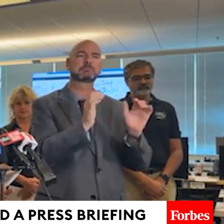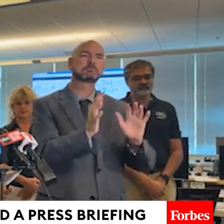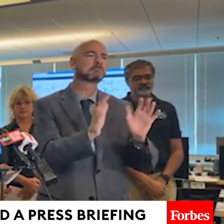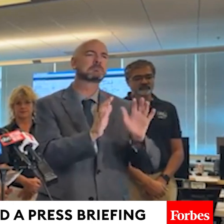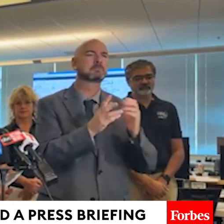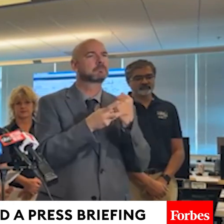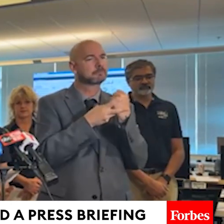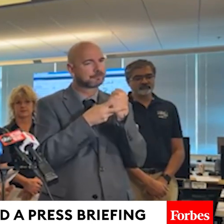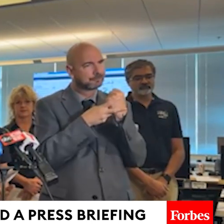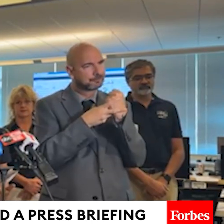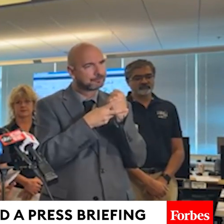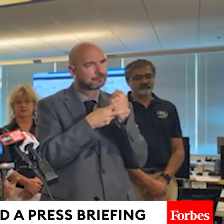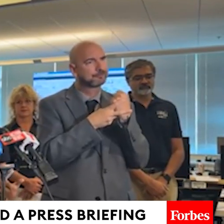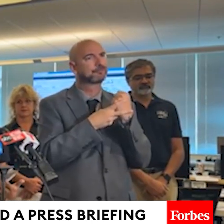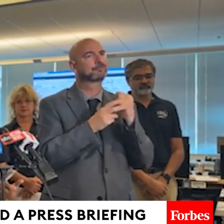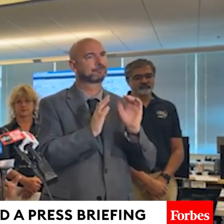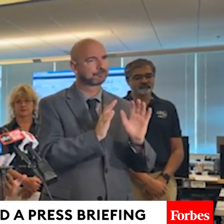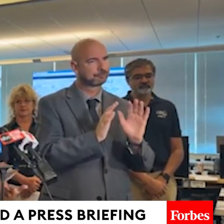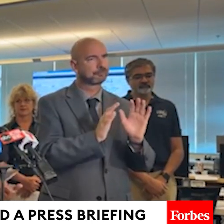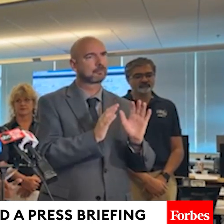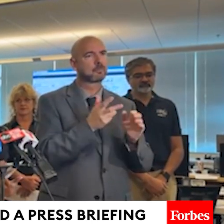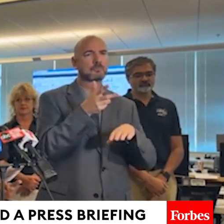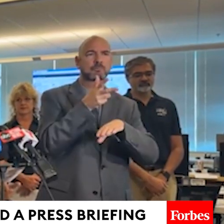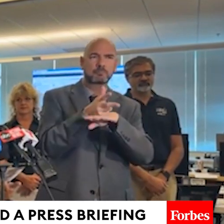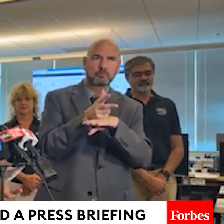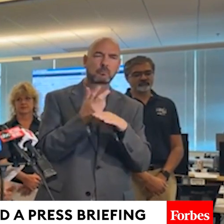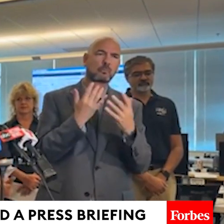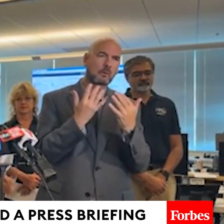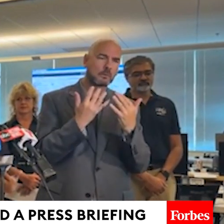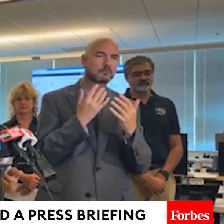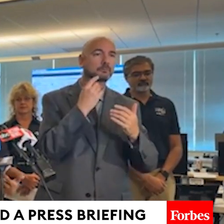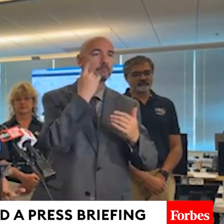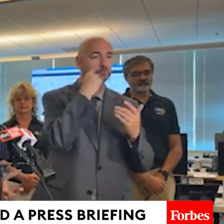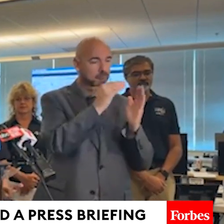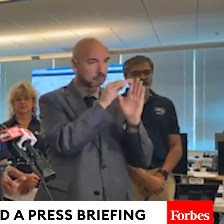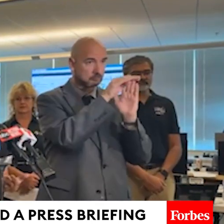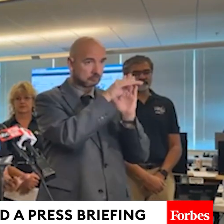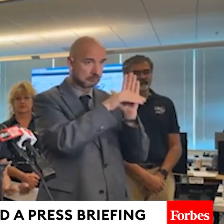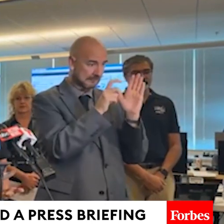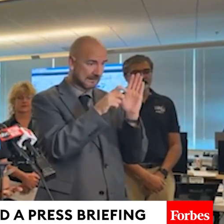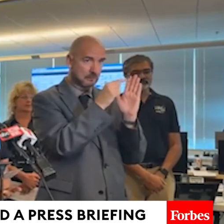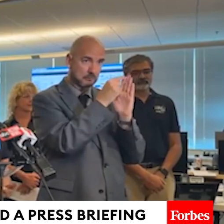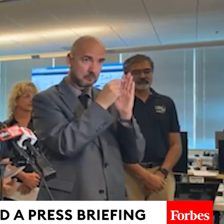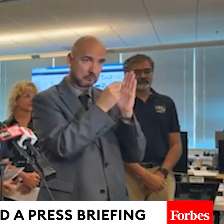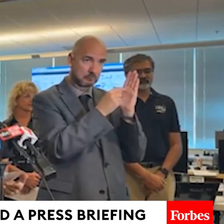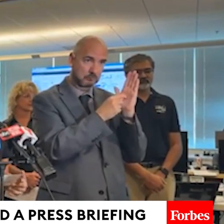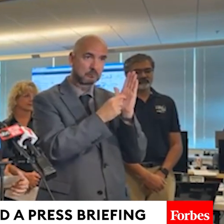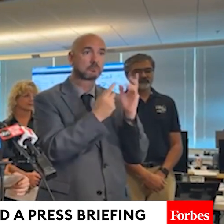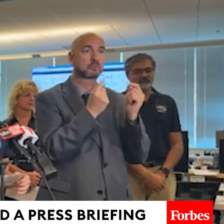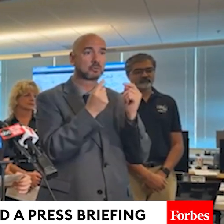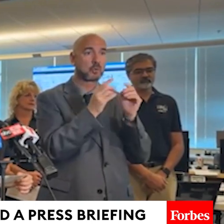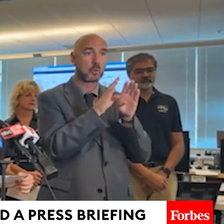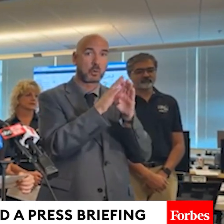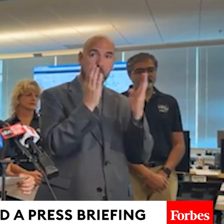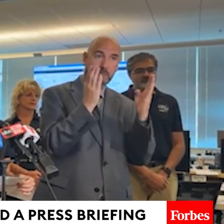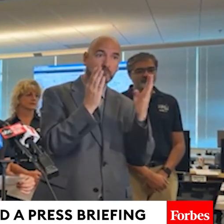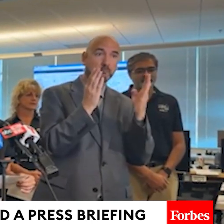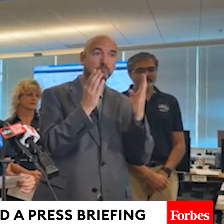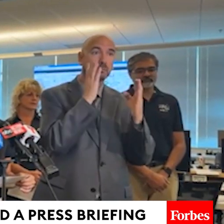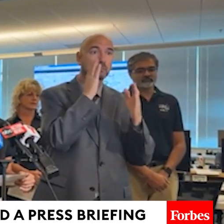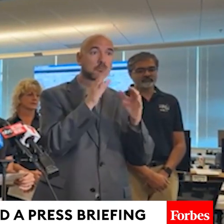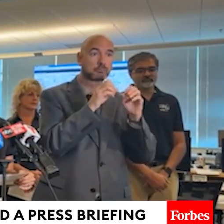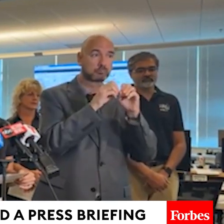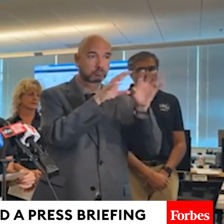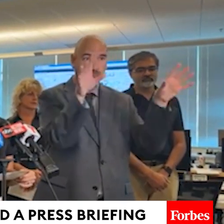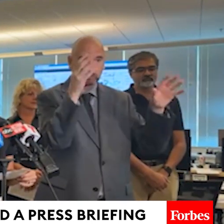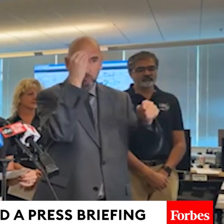varias direcciones. Estamos realizando y produciendo una lista de negocios que están abiertos y la vamos a publicar en nuestra página